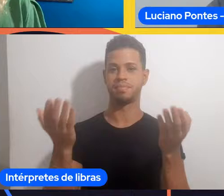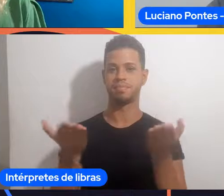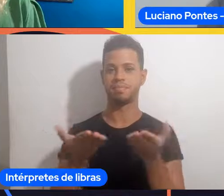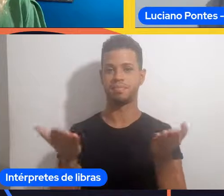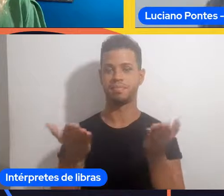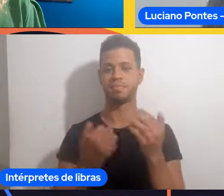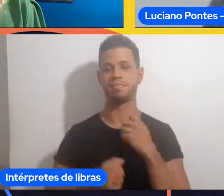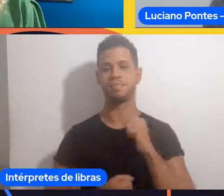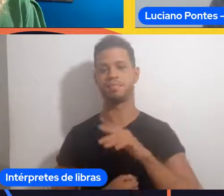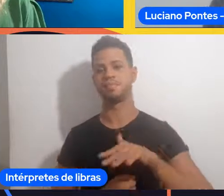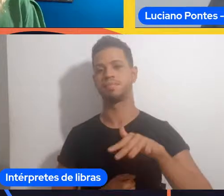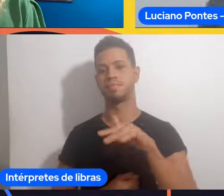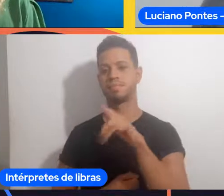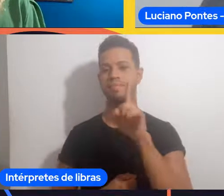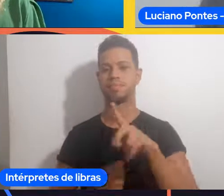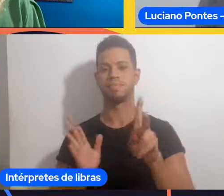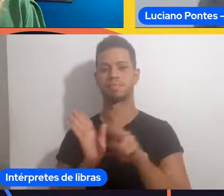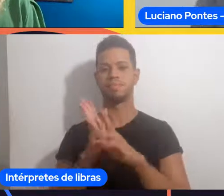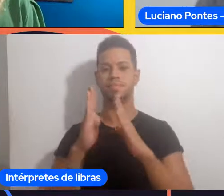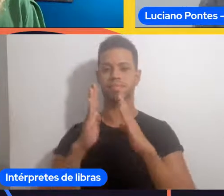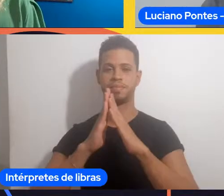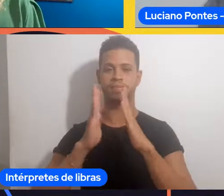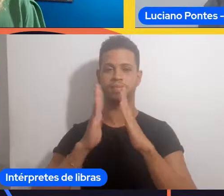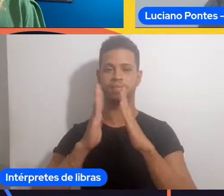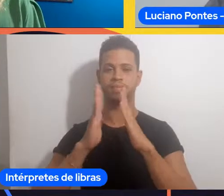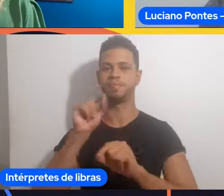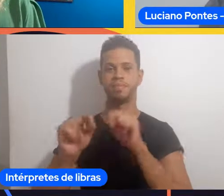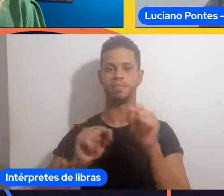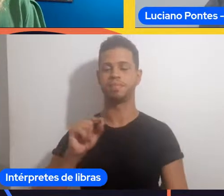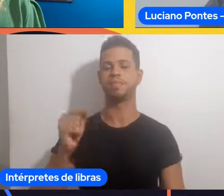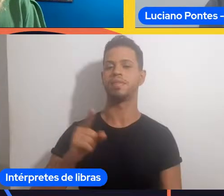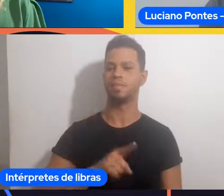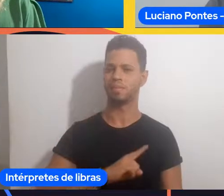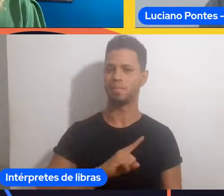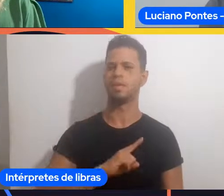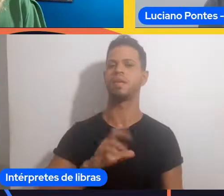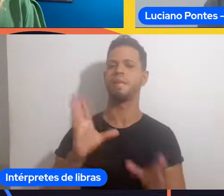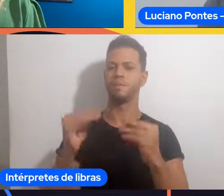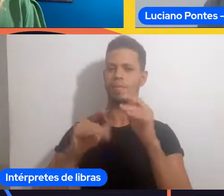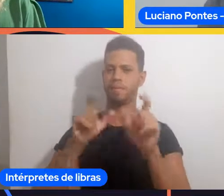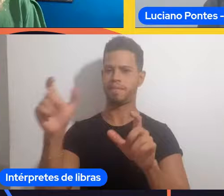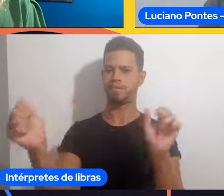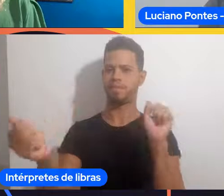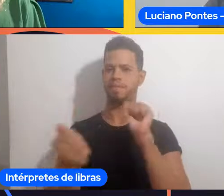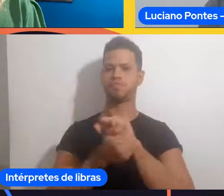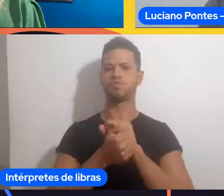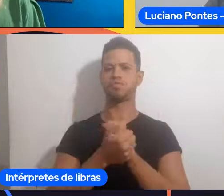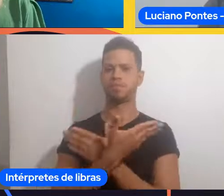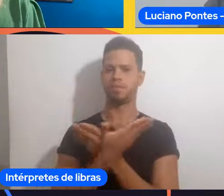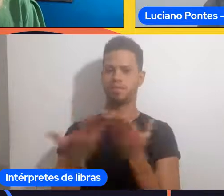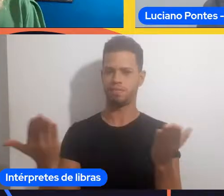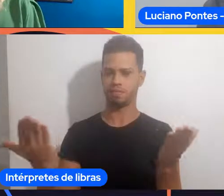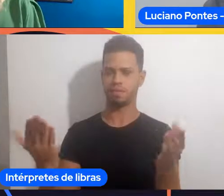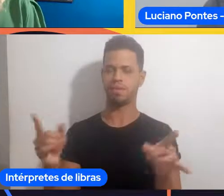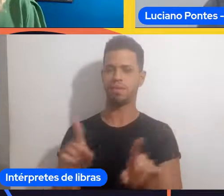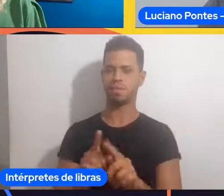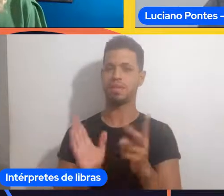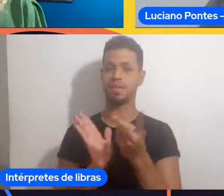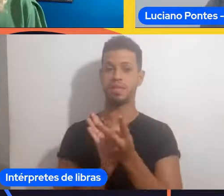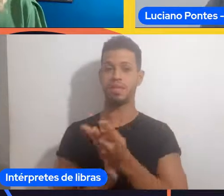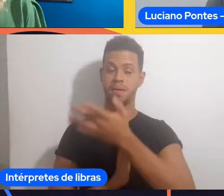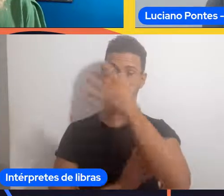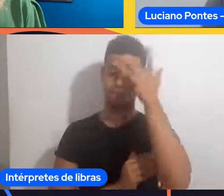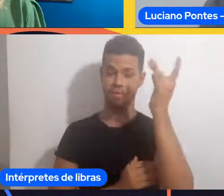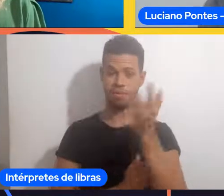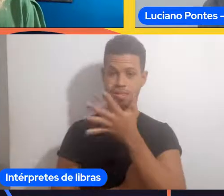é uma casa, em que você acabou trazendo também muitas pessoas para perto de você, né? Você sempre foi uma pessoa muito admirável da